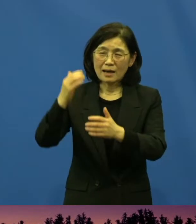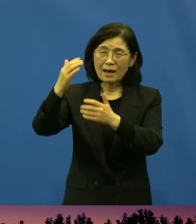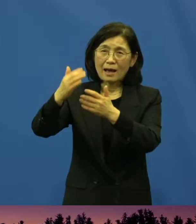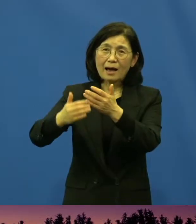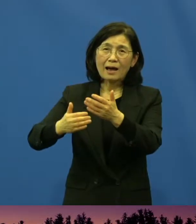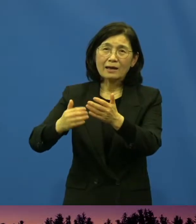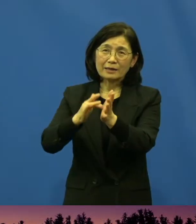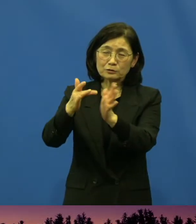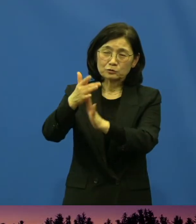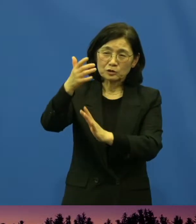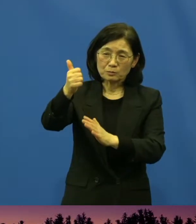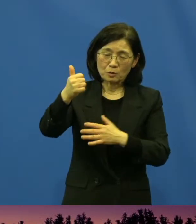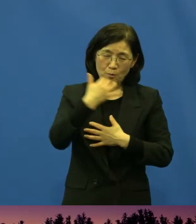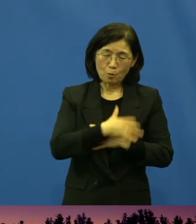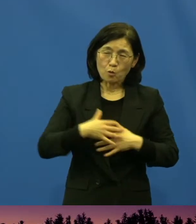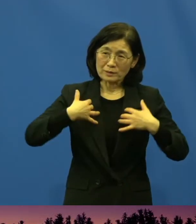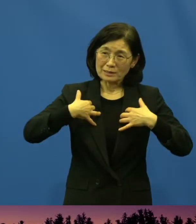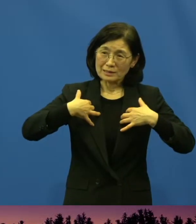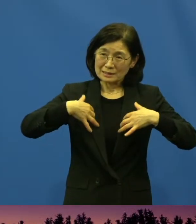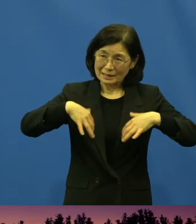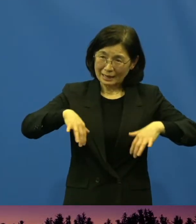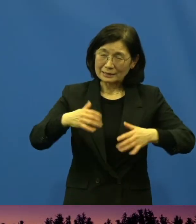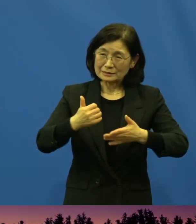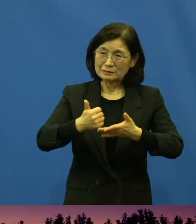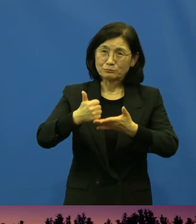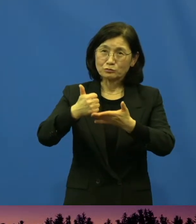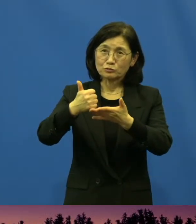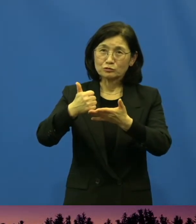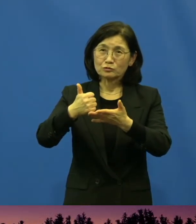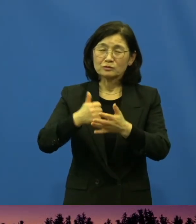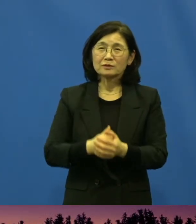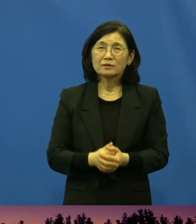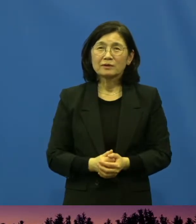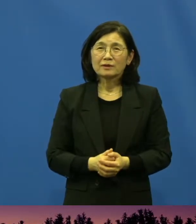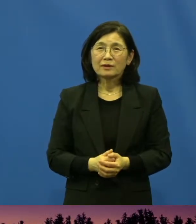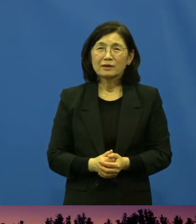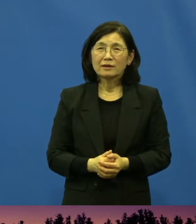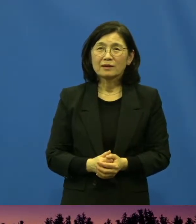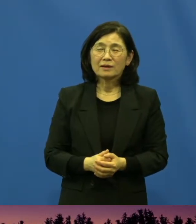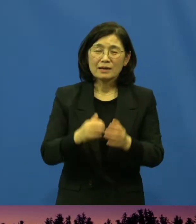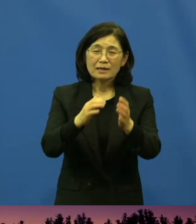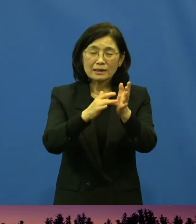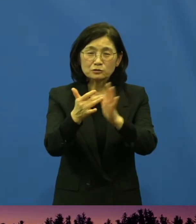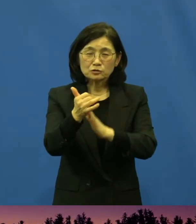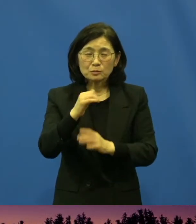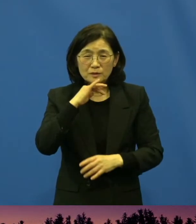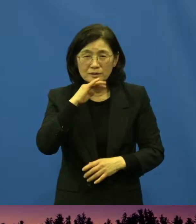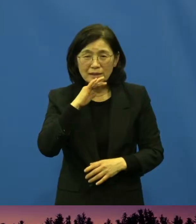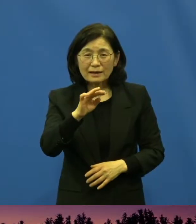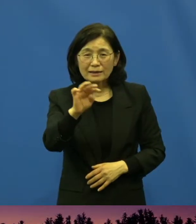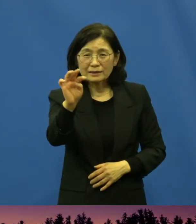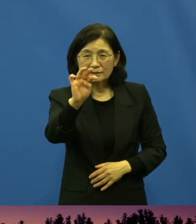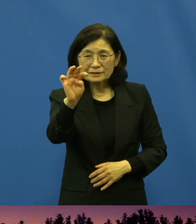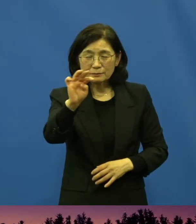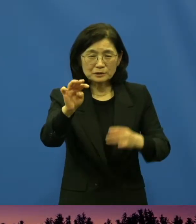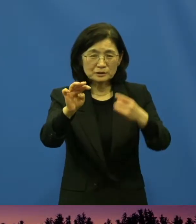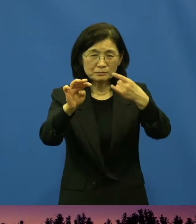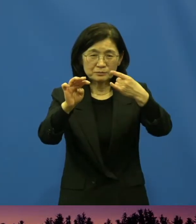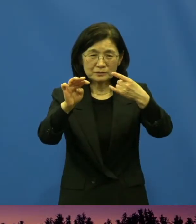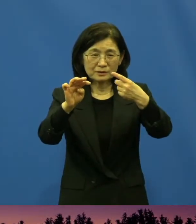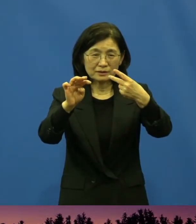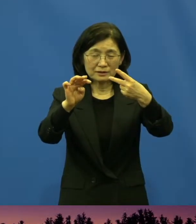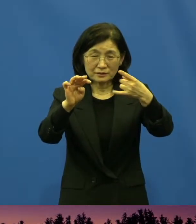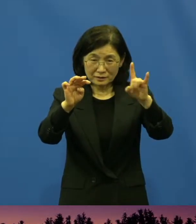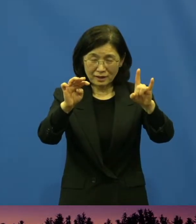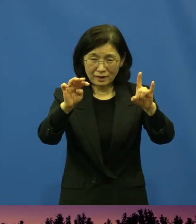분이에요. 예수님이 30대인데요 50대로 본 정도로 굉장히. 근데 베드로나 뭐 이런